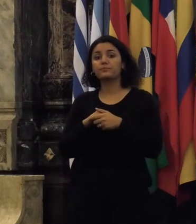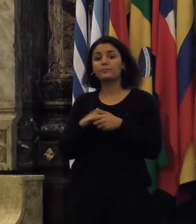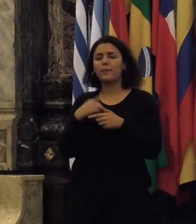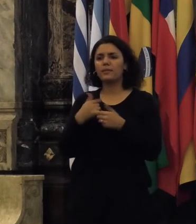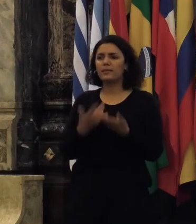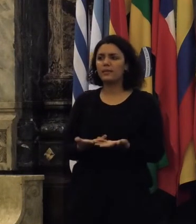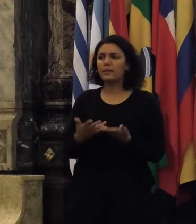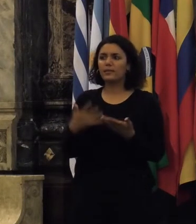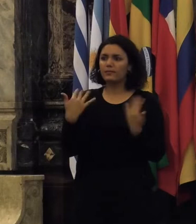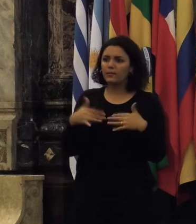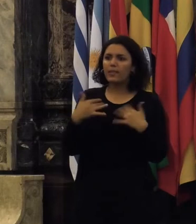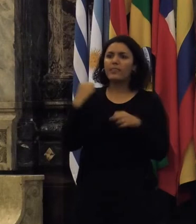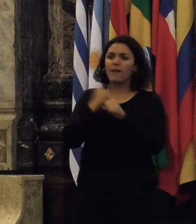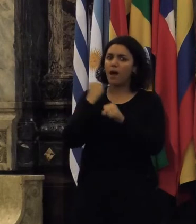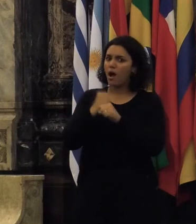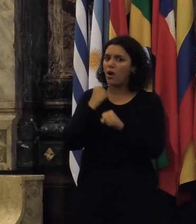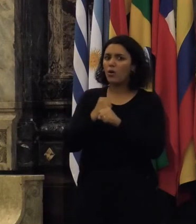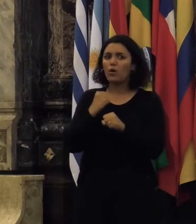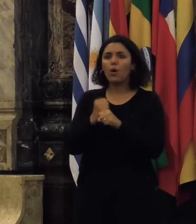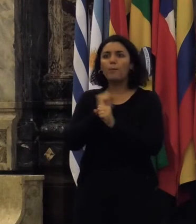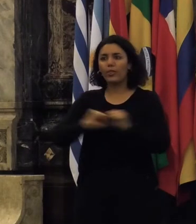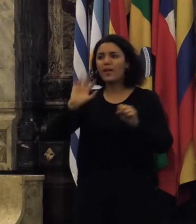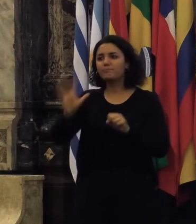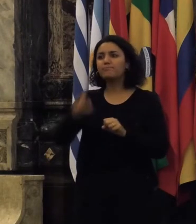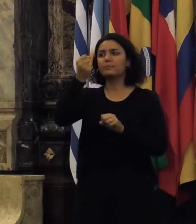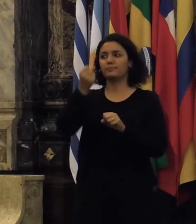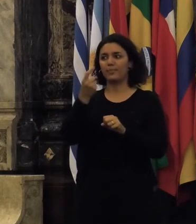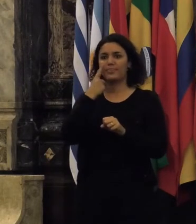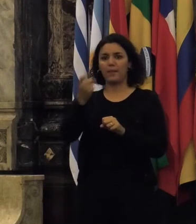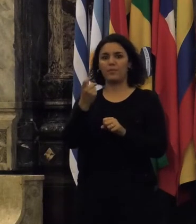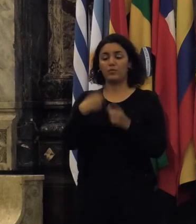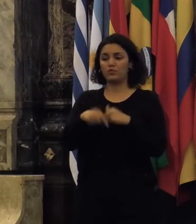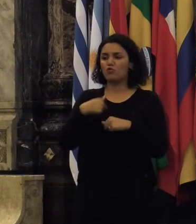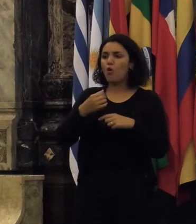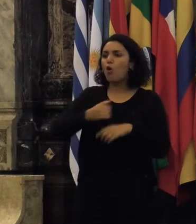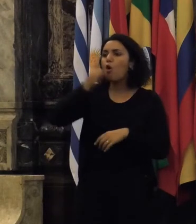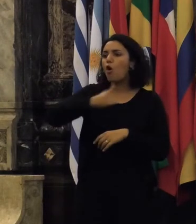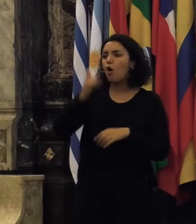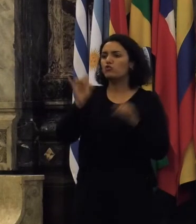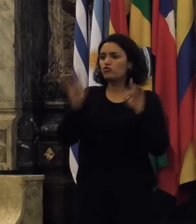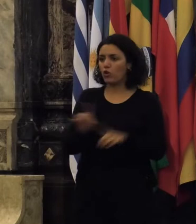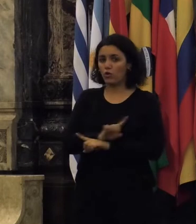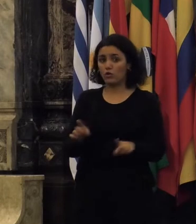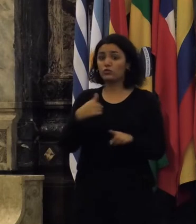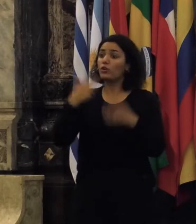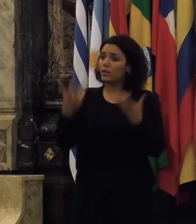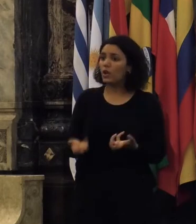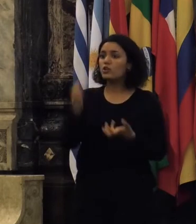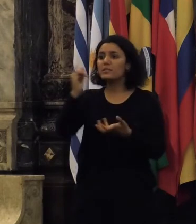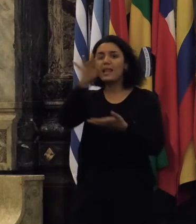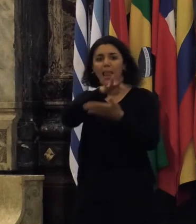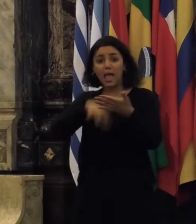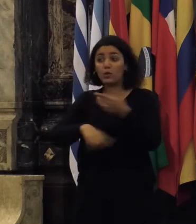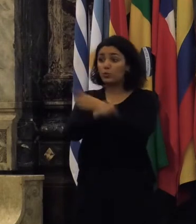muy trabajoso definirlos y no quiero solamente contarlo, ¿sí? Sino quiero ubicarlo en la lectura y que